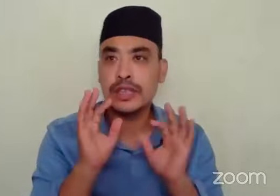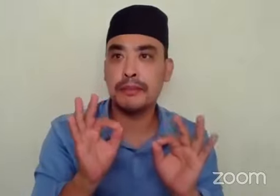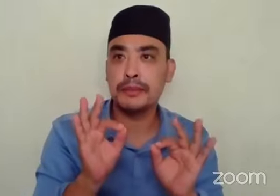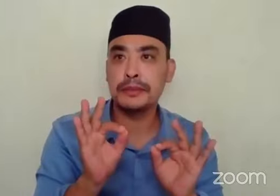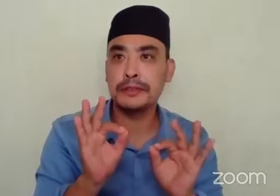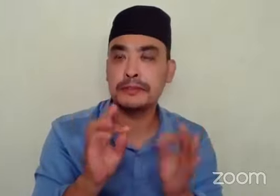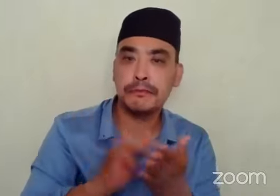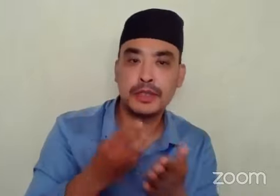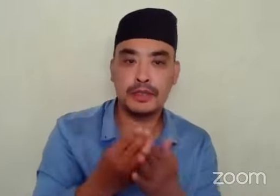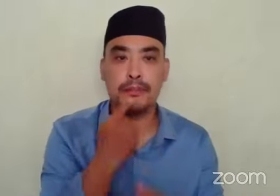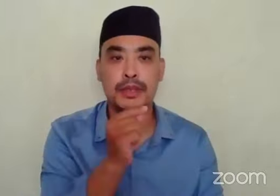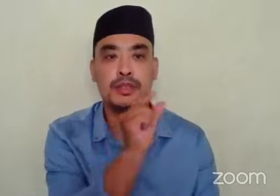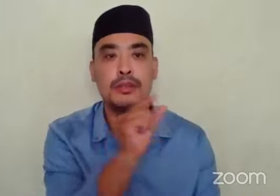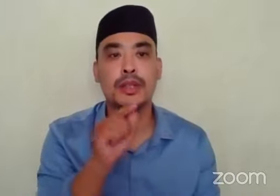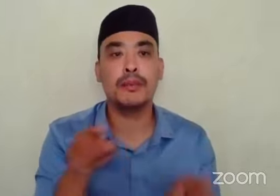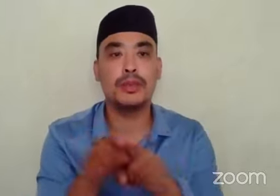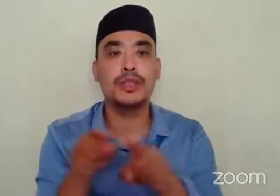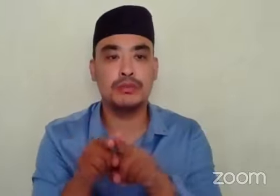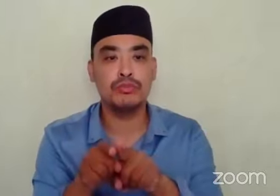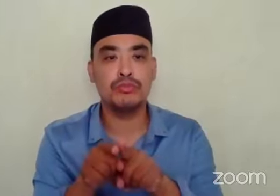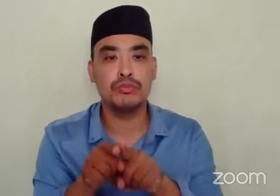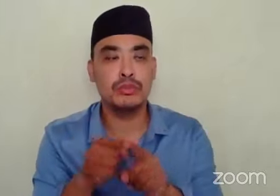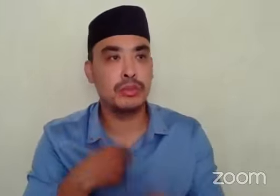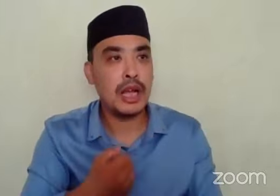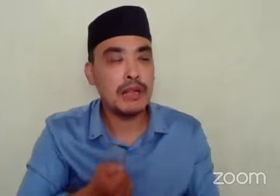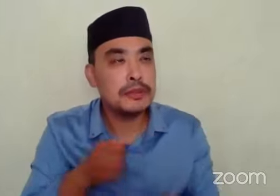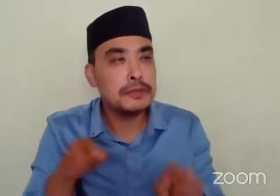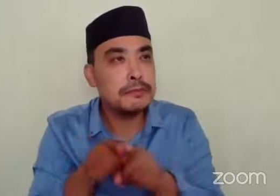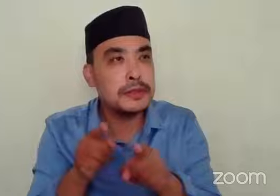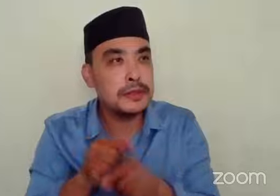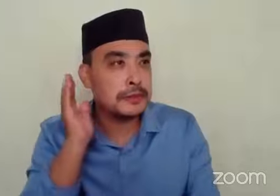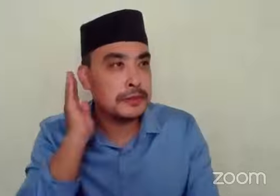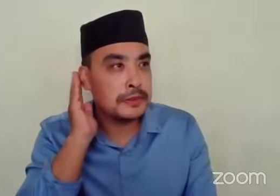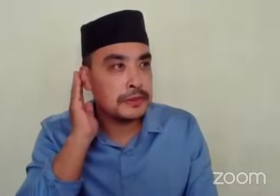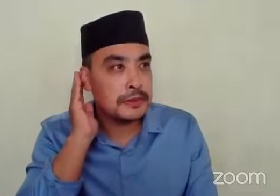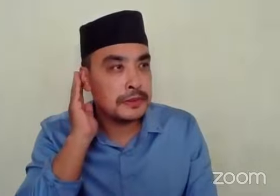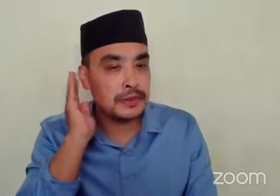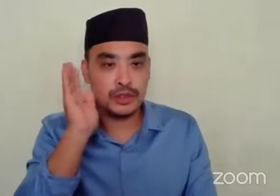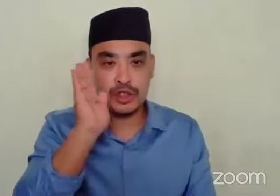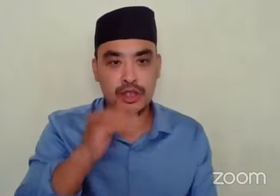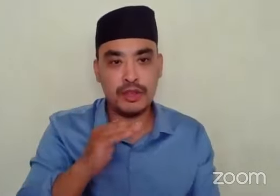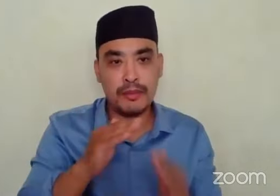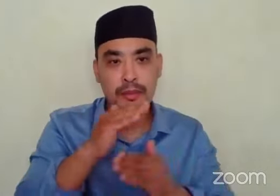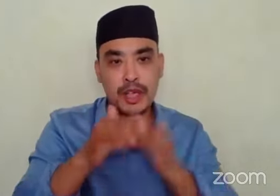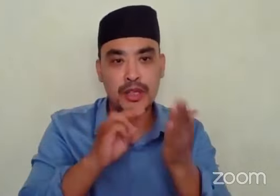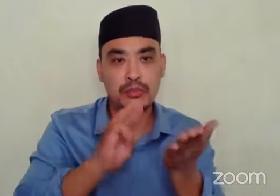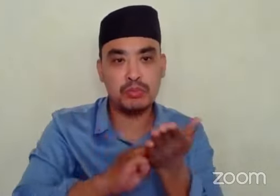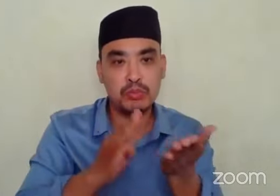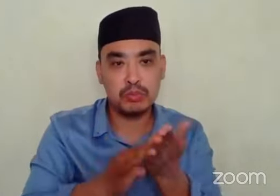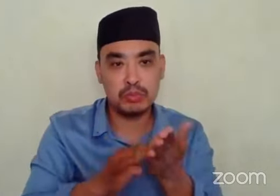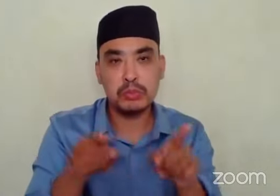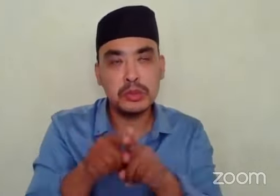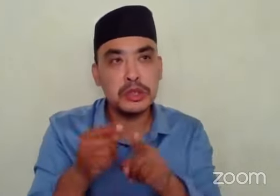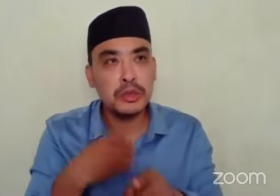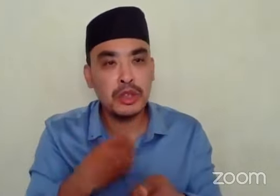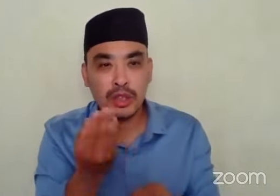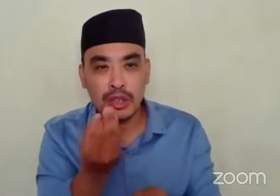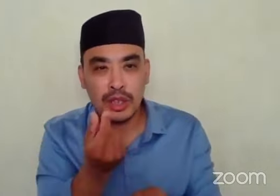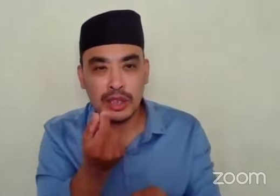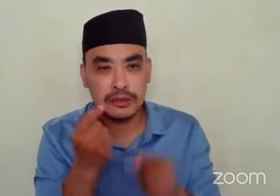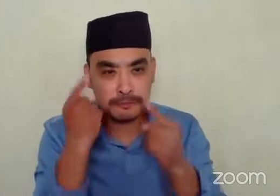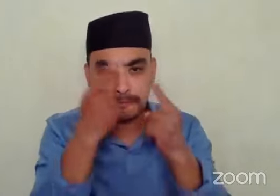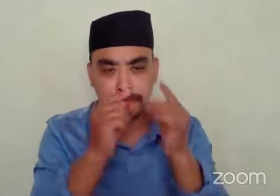क्या हो भन्ने खालको शब्दहरू चाहिँ मैले आफैले पनि सुन्नमा पाउँछु क्या परिवारभित्र पनि। अलिकति राम्रो हुनु पनि हुन